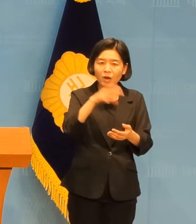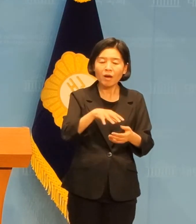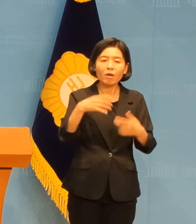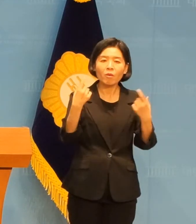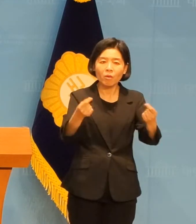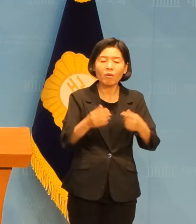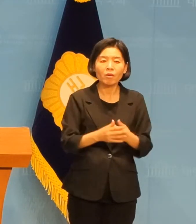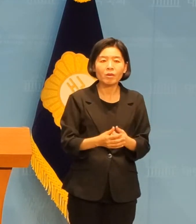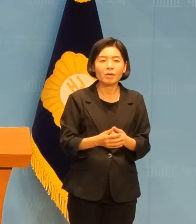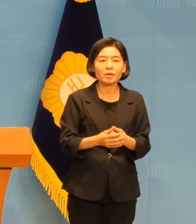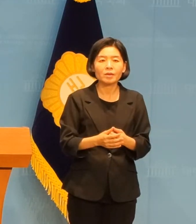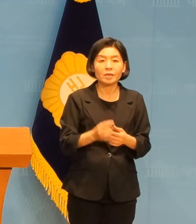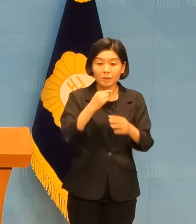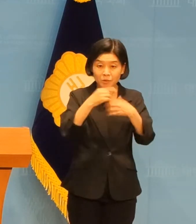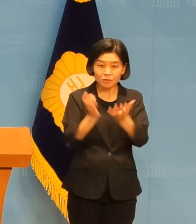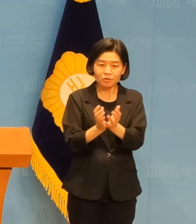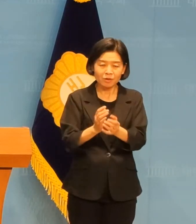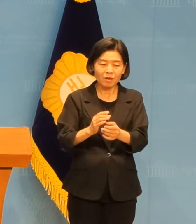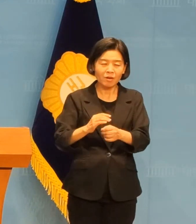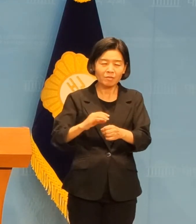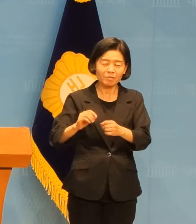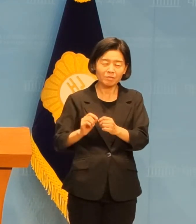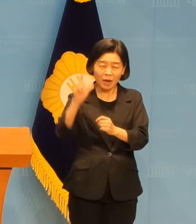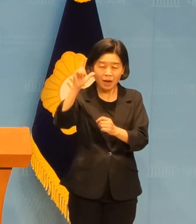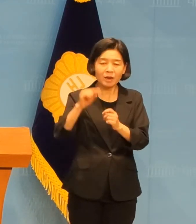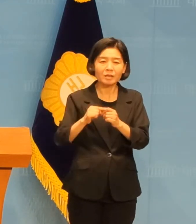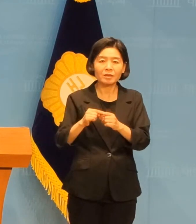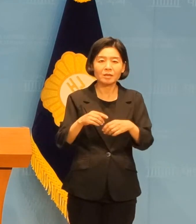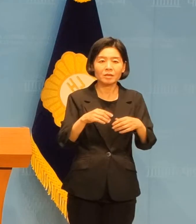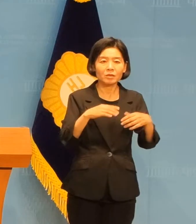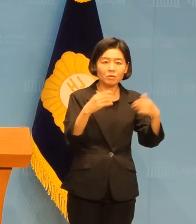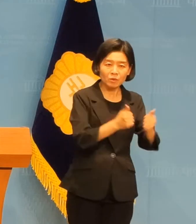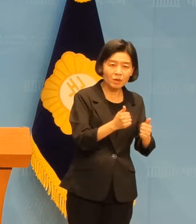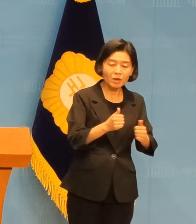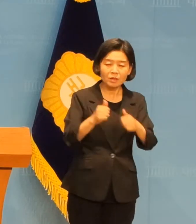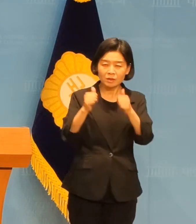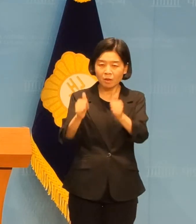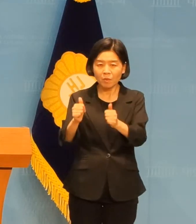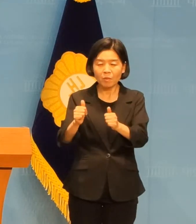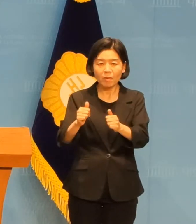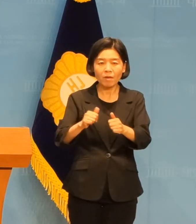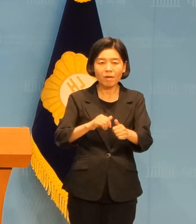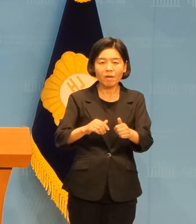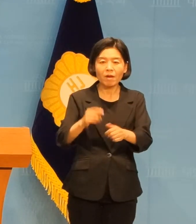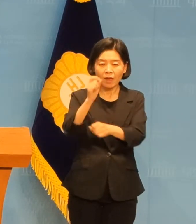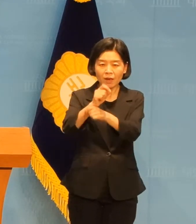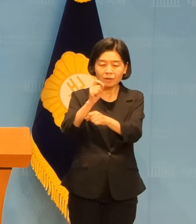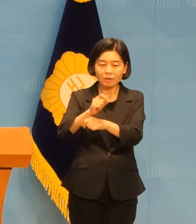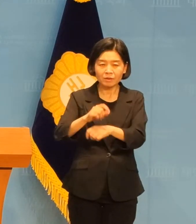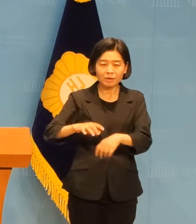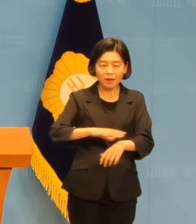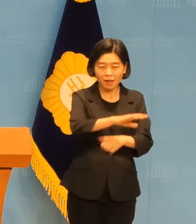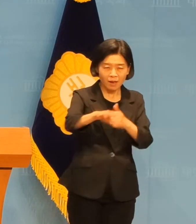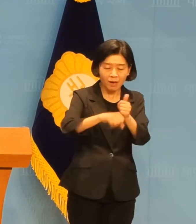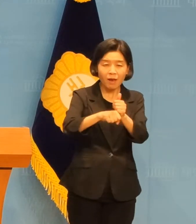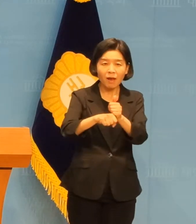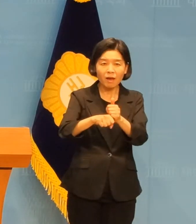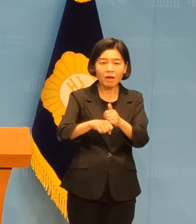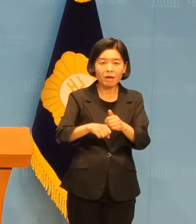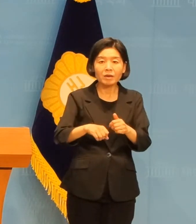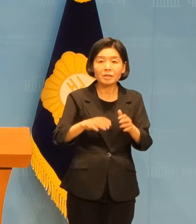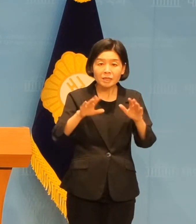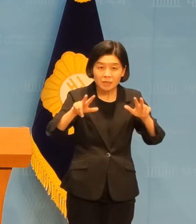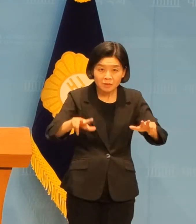거대 집권 여당에 의해 입법부와 행정부가 장악된 상황에 사법부의 독립성만큼은